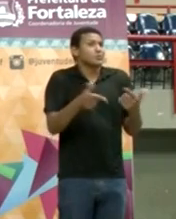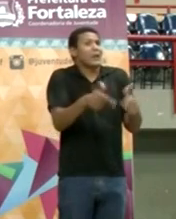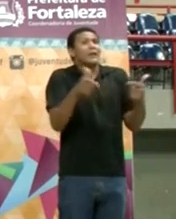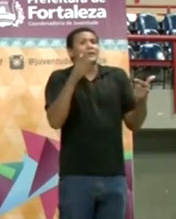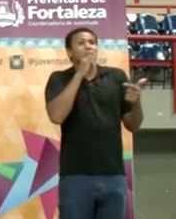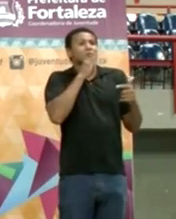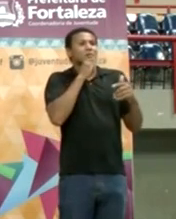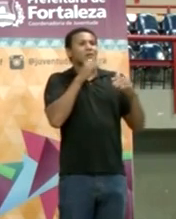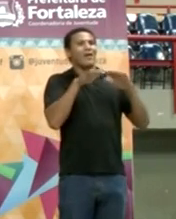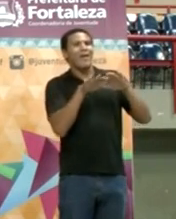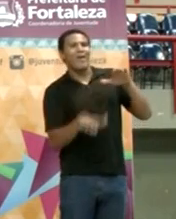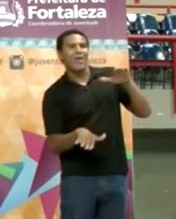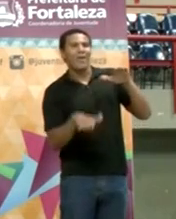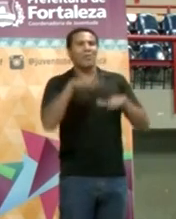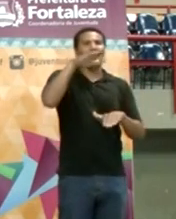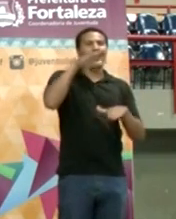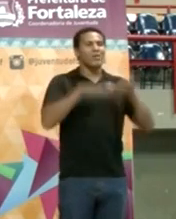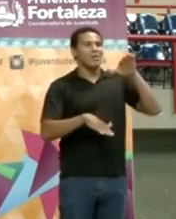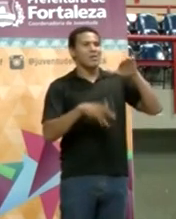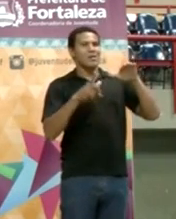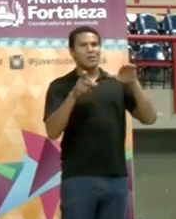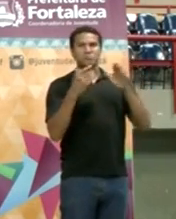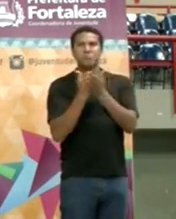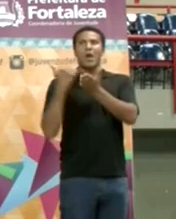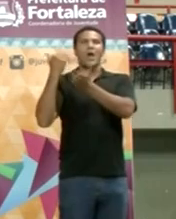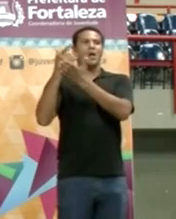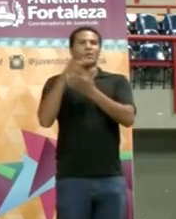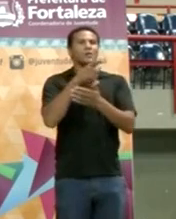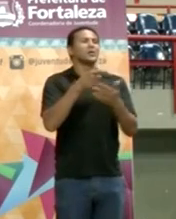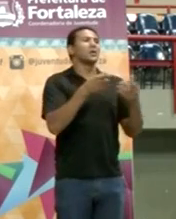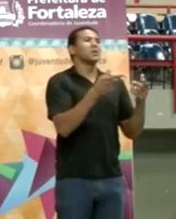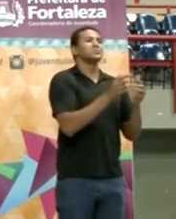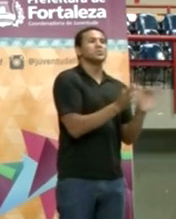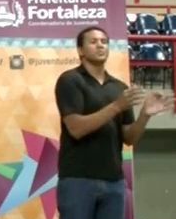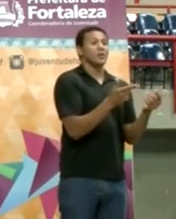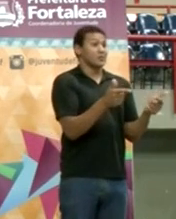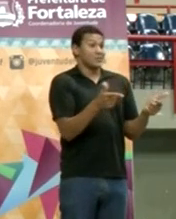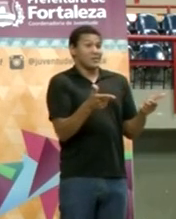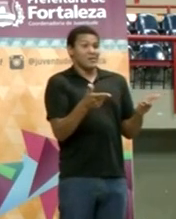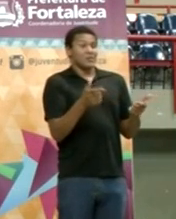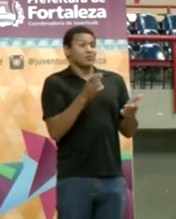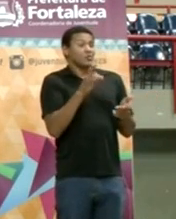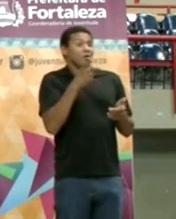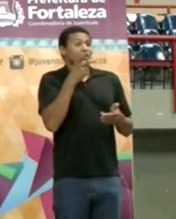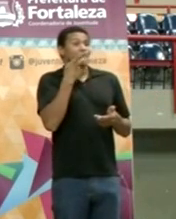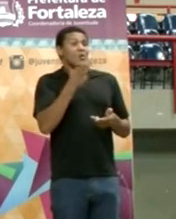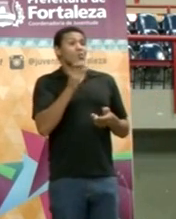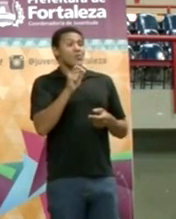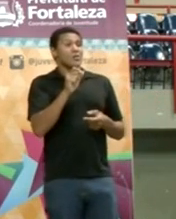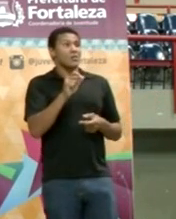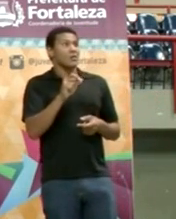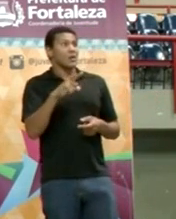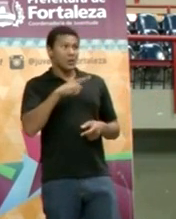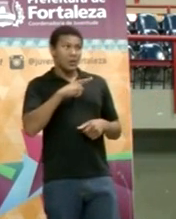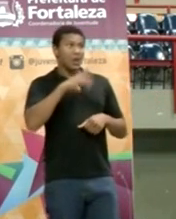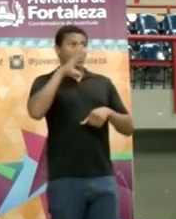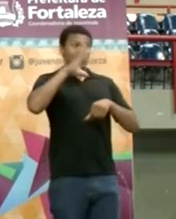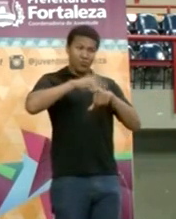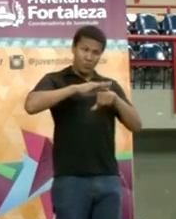em relação a ser mais ou menos. O que a gente pode definir é uma doença mais